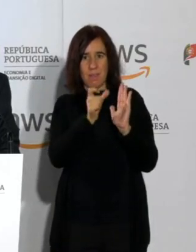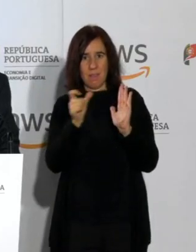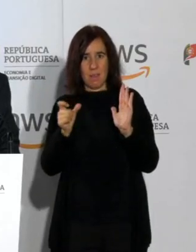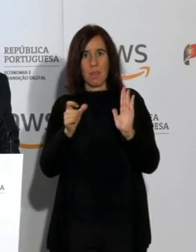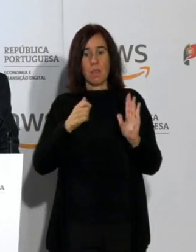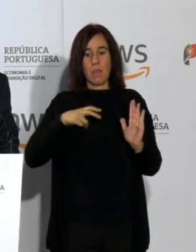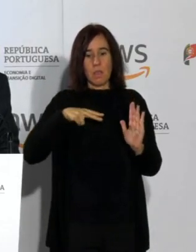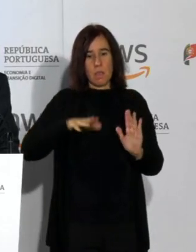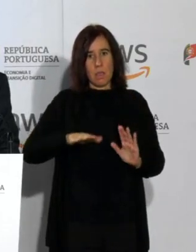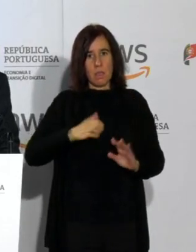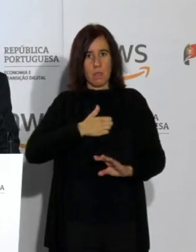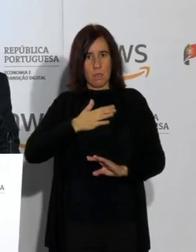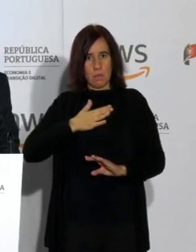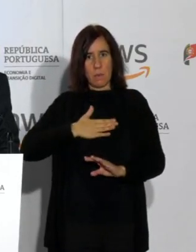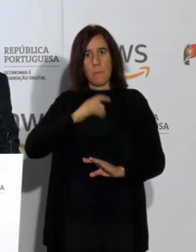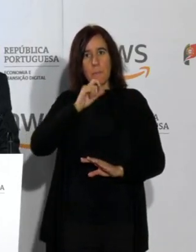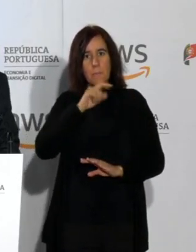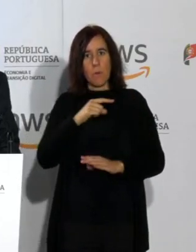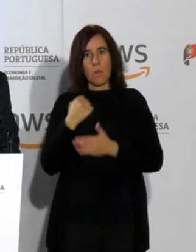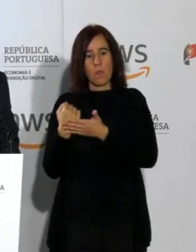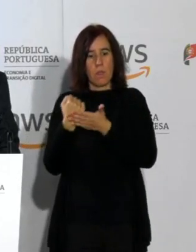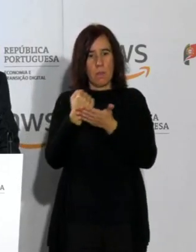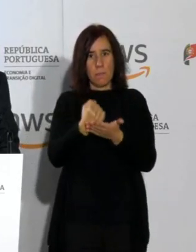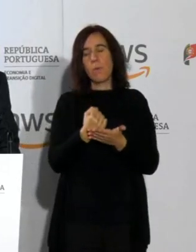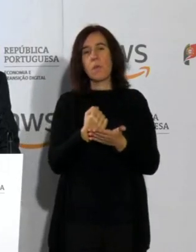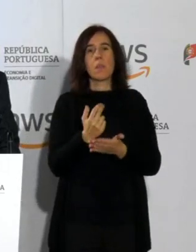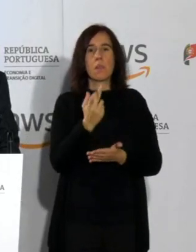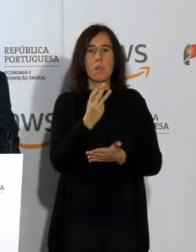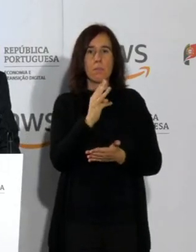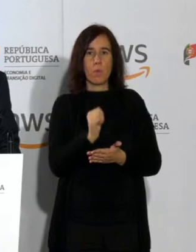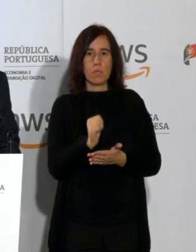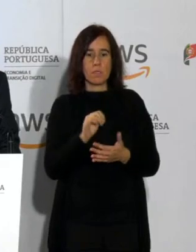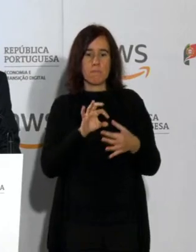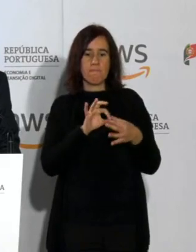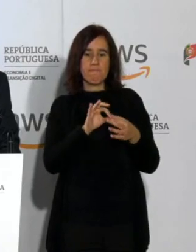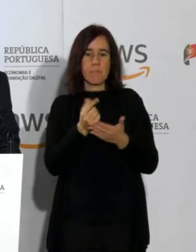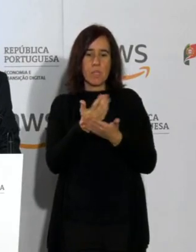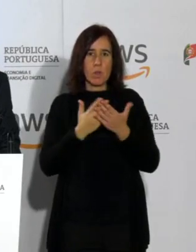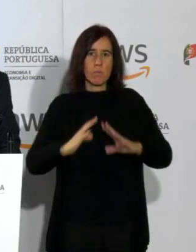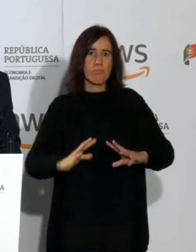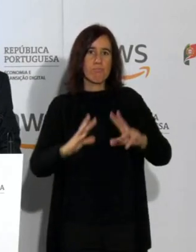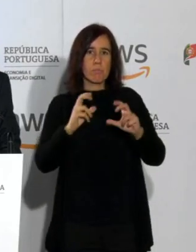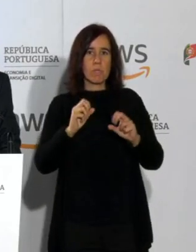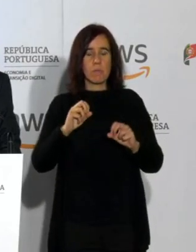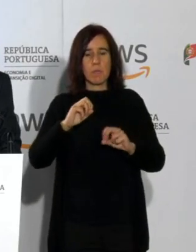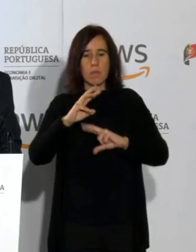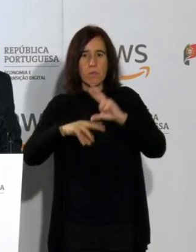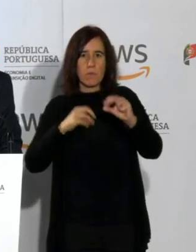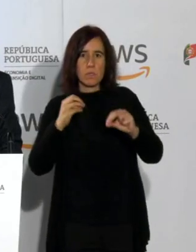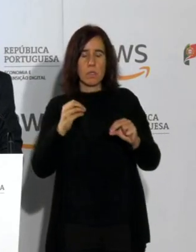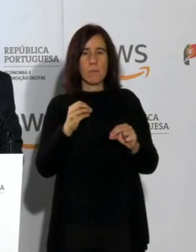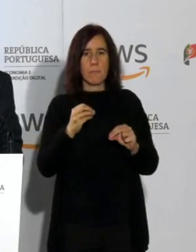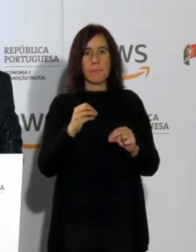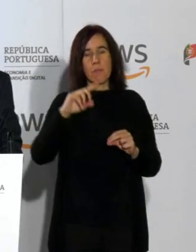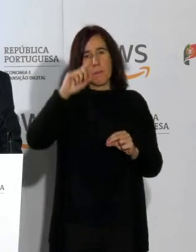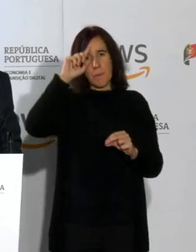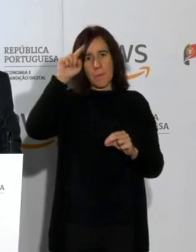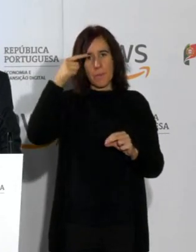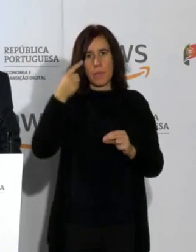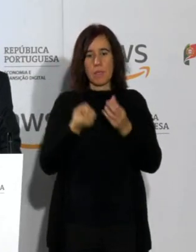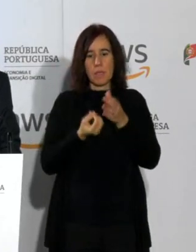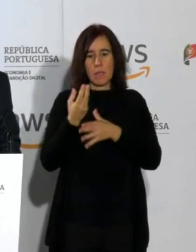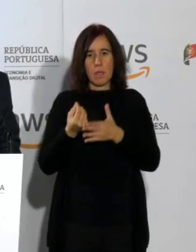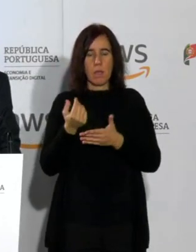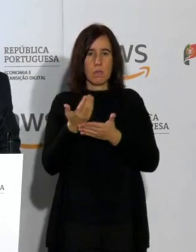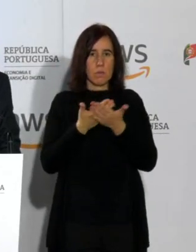PMEs portuguesas podem apoiar-se na AWS para acelerar o seu crescimento económico, promover a inovação, criar o capital necessário para prosperar a